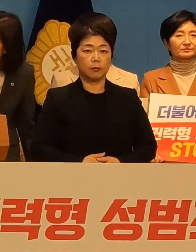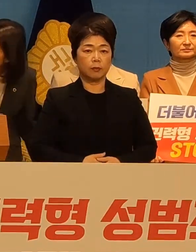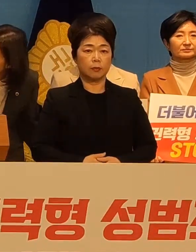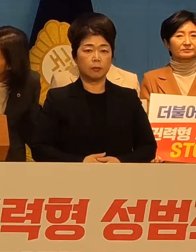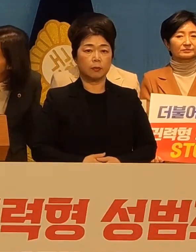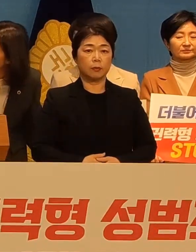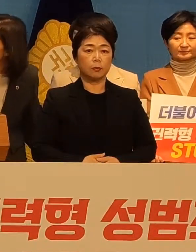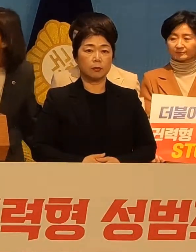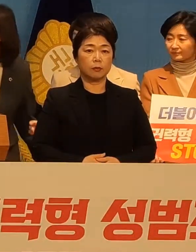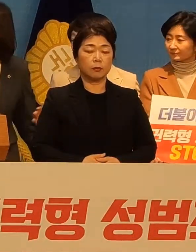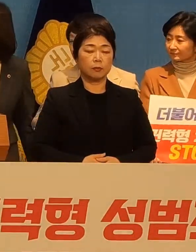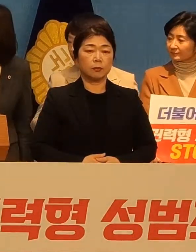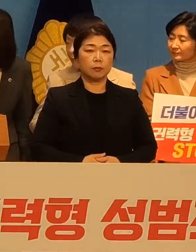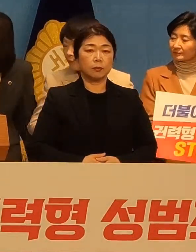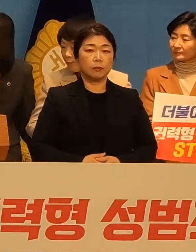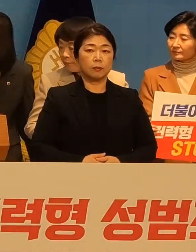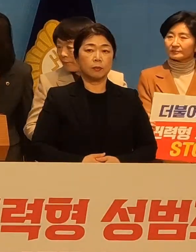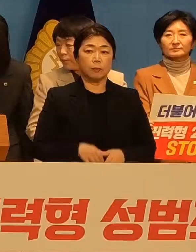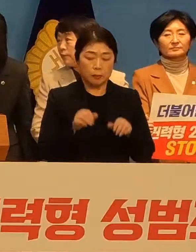같이 인사해요.